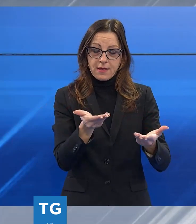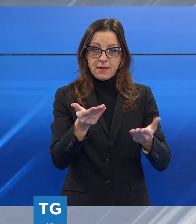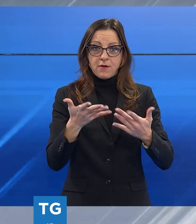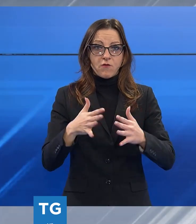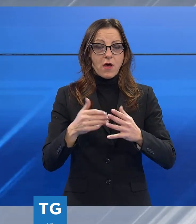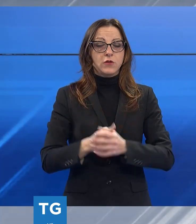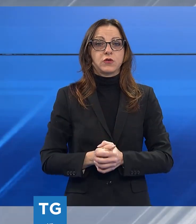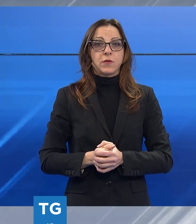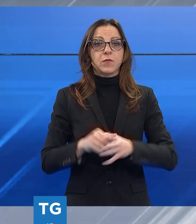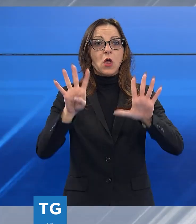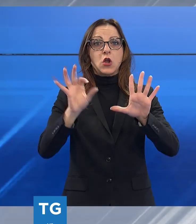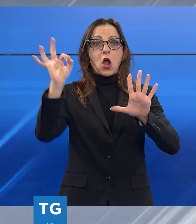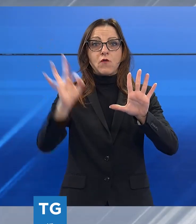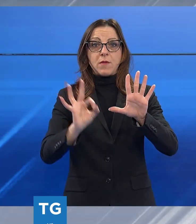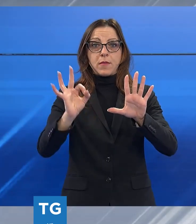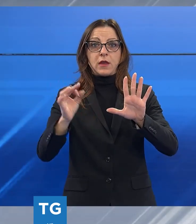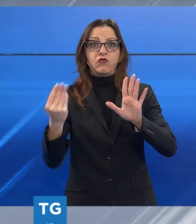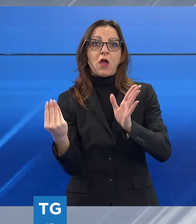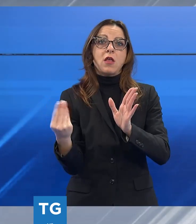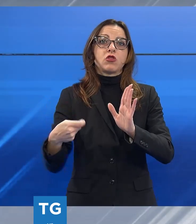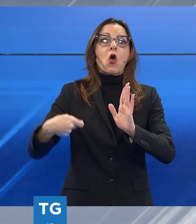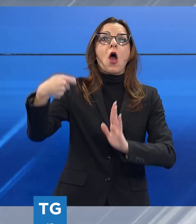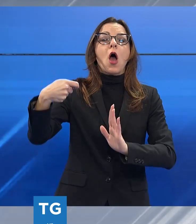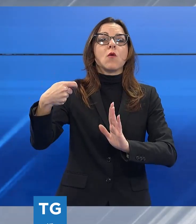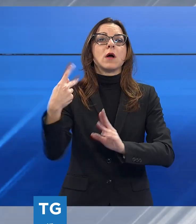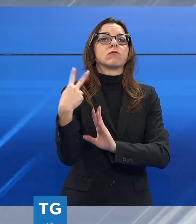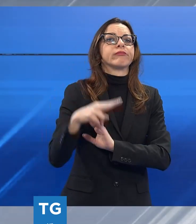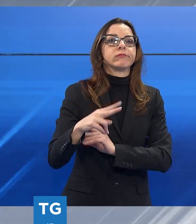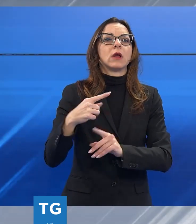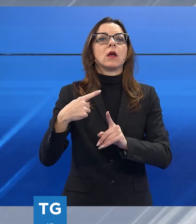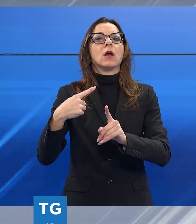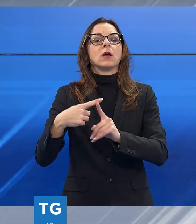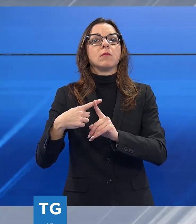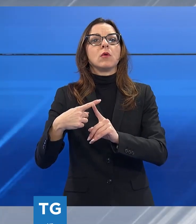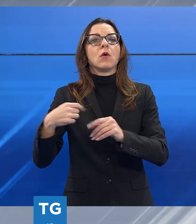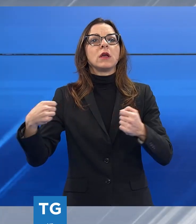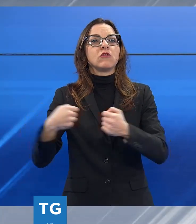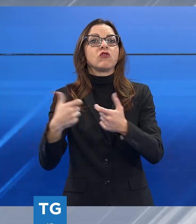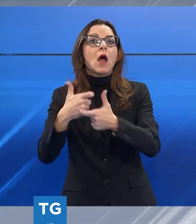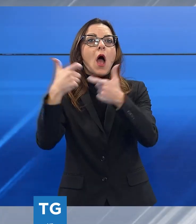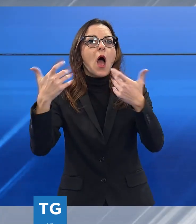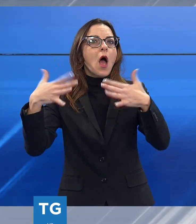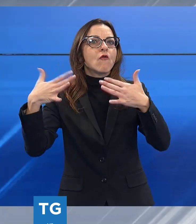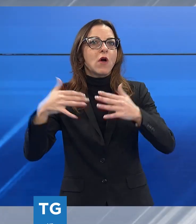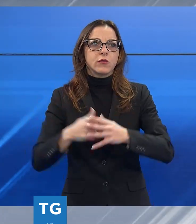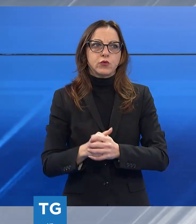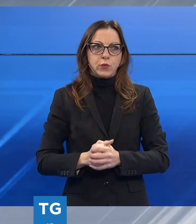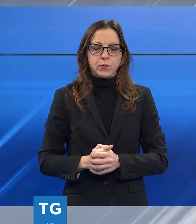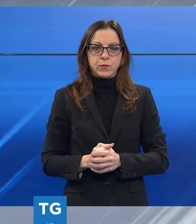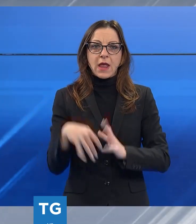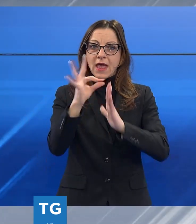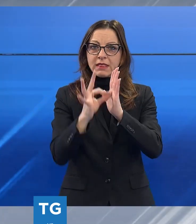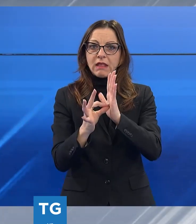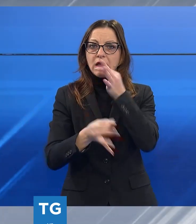del 9% le violazioni e crescono purtroppo anche gli incidenti. Ascoltiamo tutti i dati